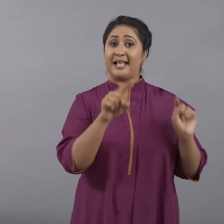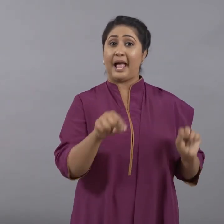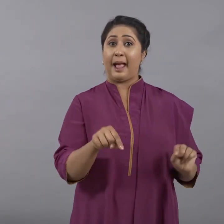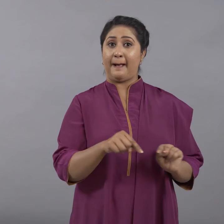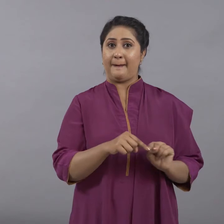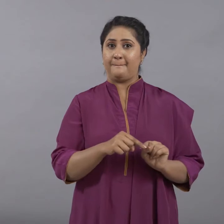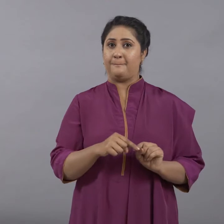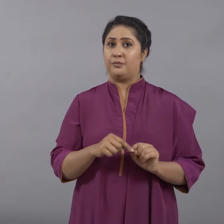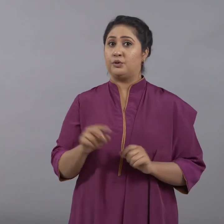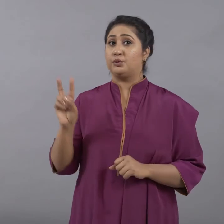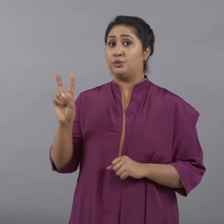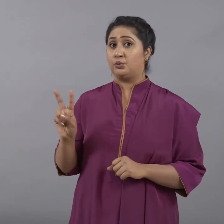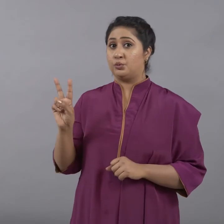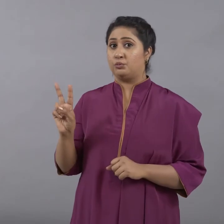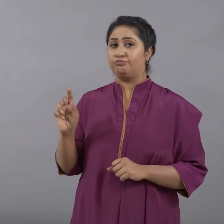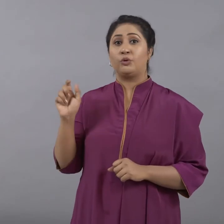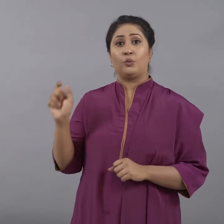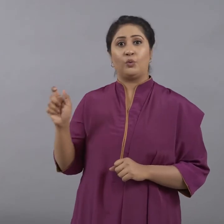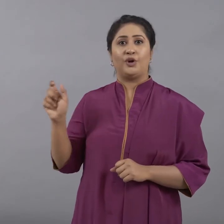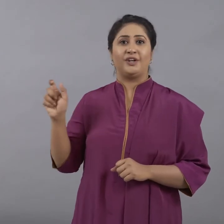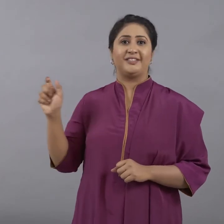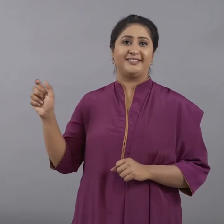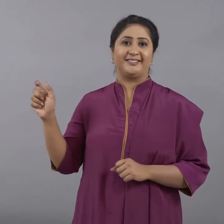Sample 2 words.